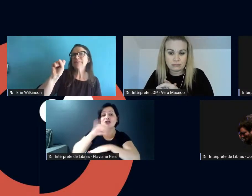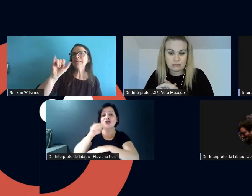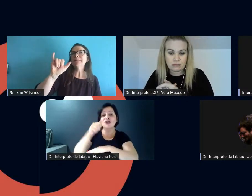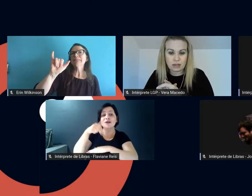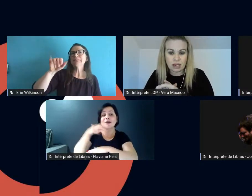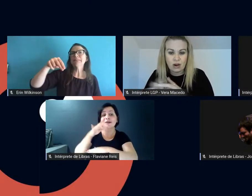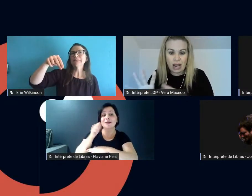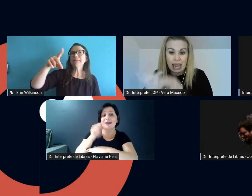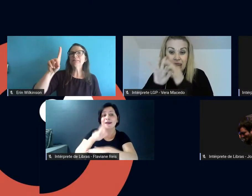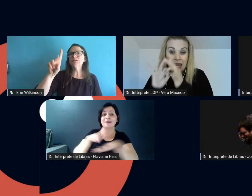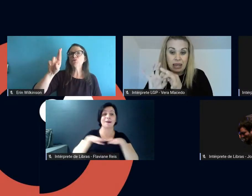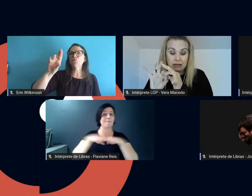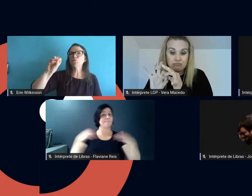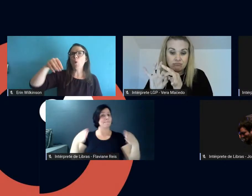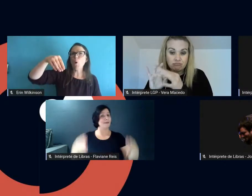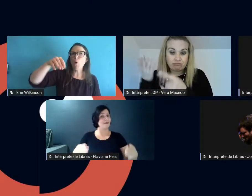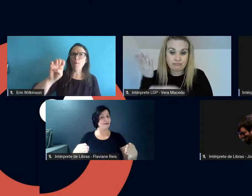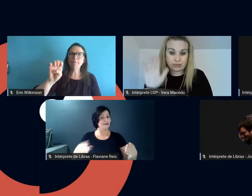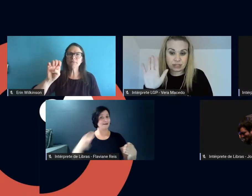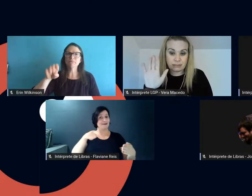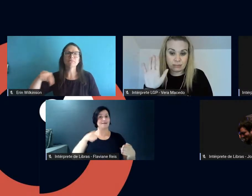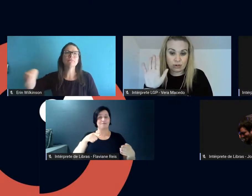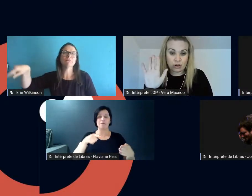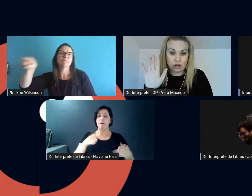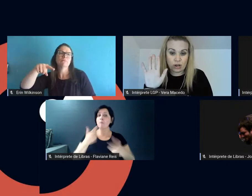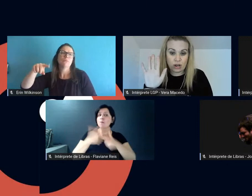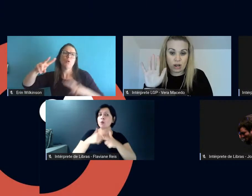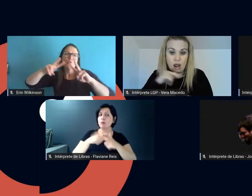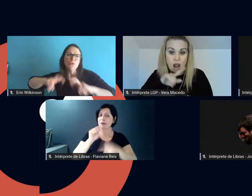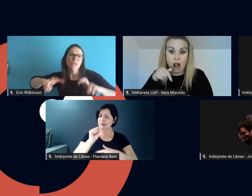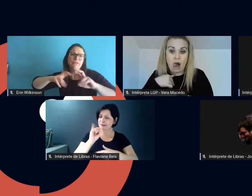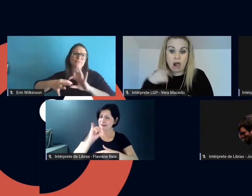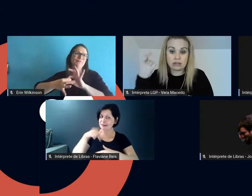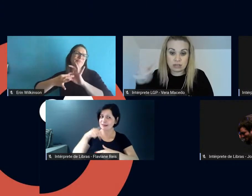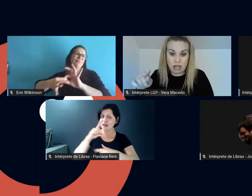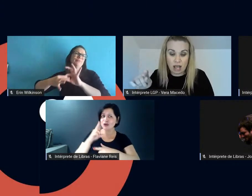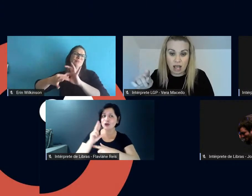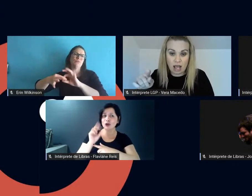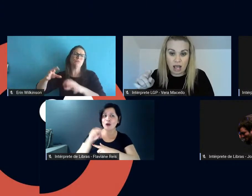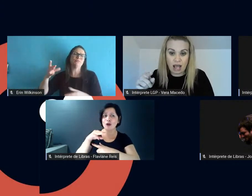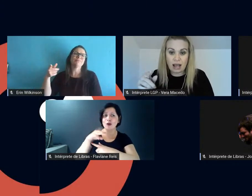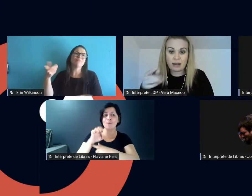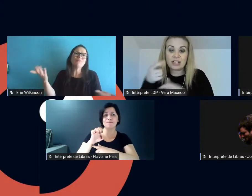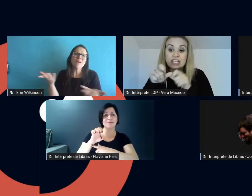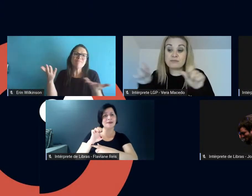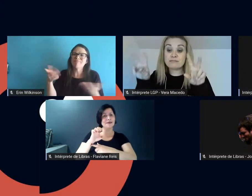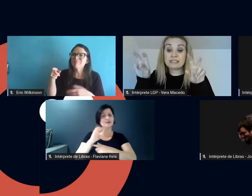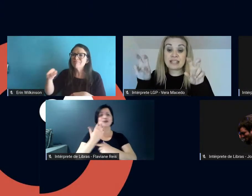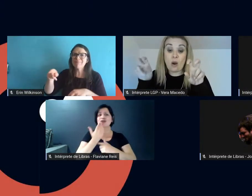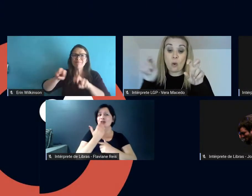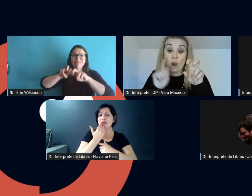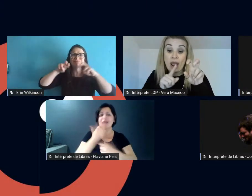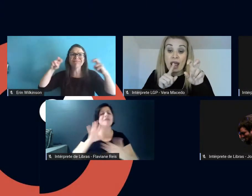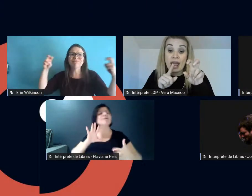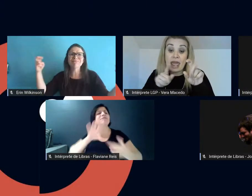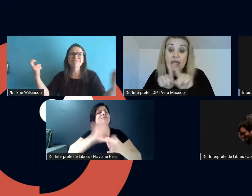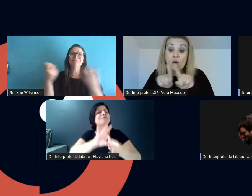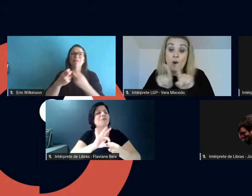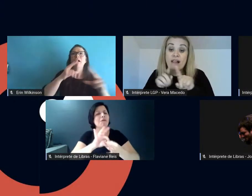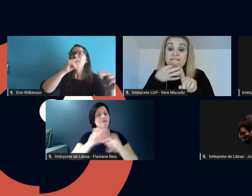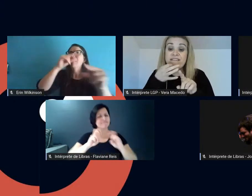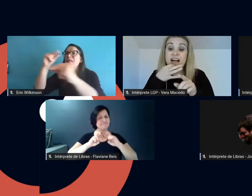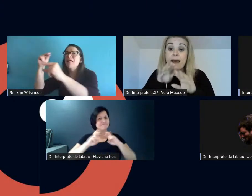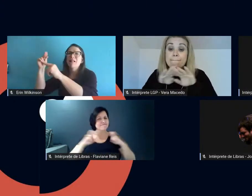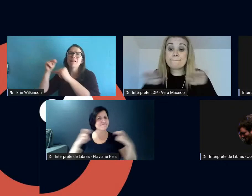No que diz respeito a, por exemplo, a gente tem aqui o aqui essa expressão idiomática que ela fala do da mesa